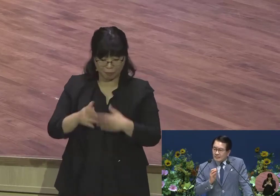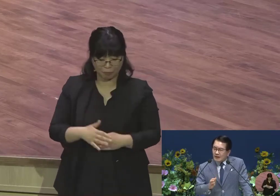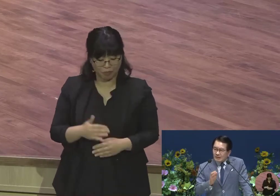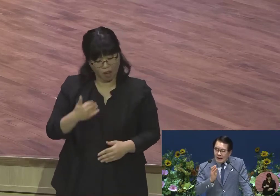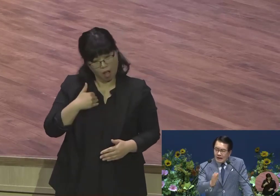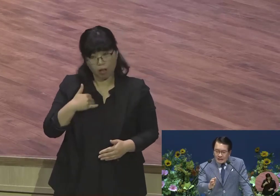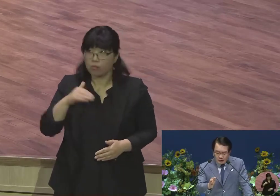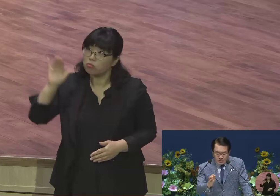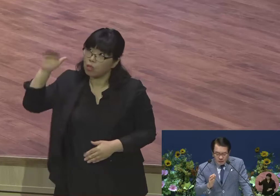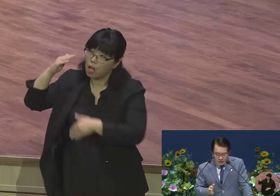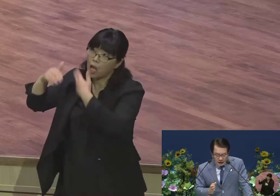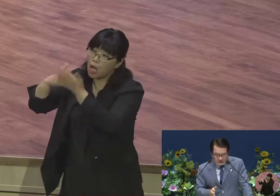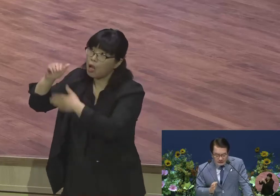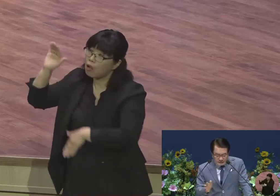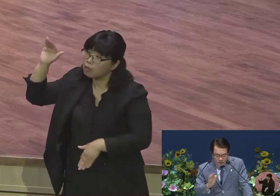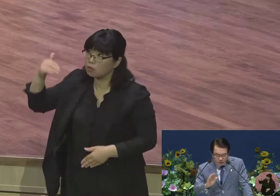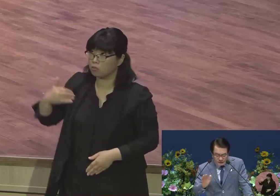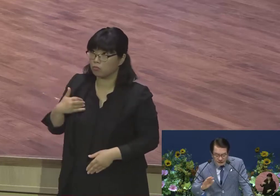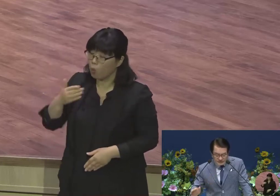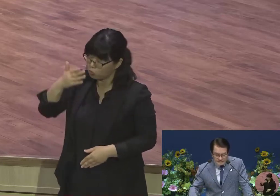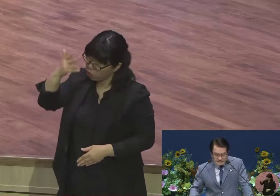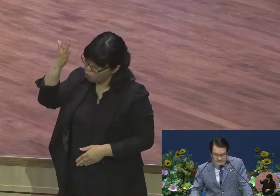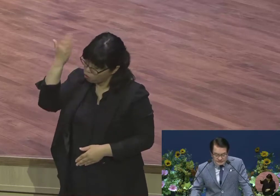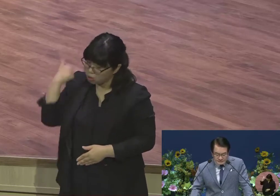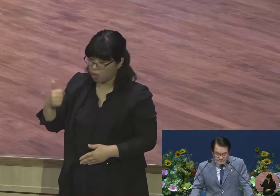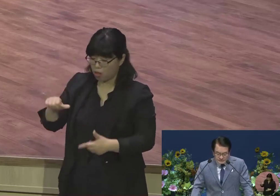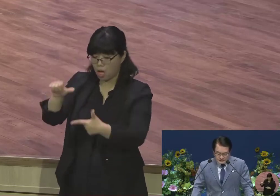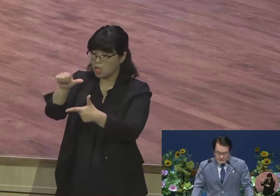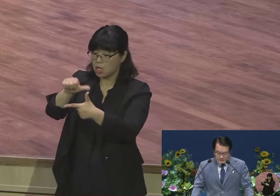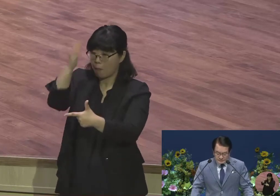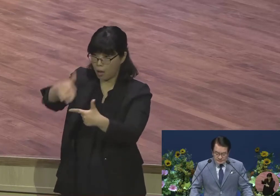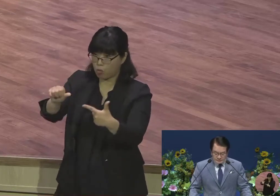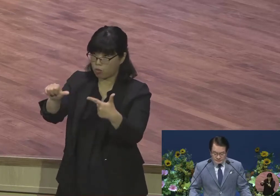남편에게 말할까요 그걸 할 텐데 물어보지 않았어요